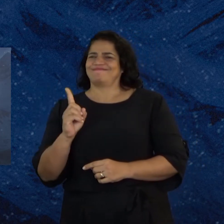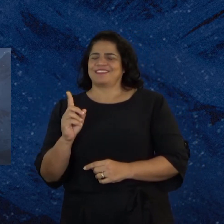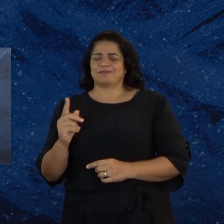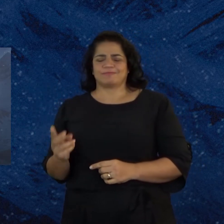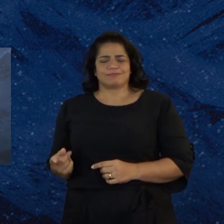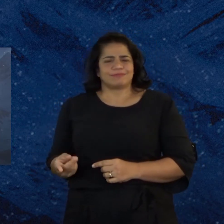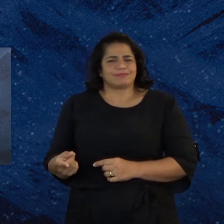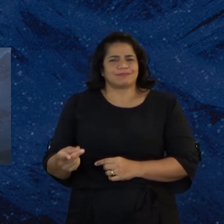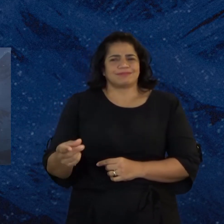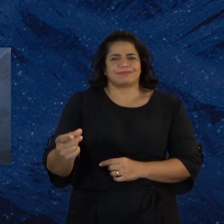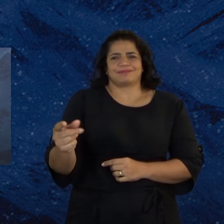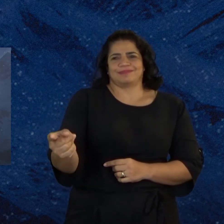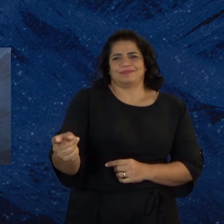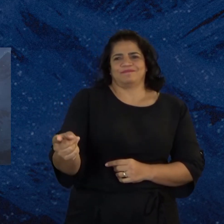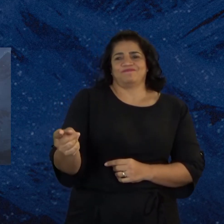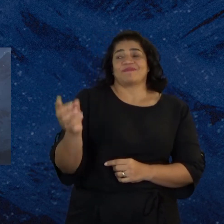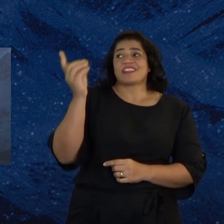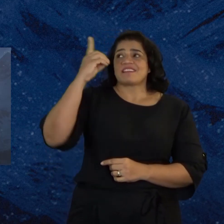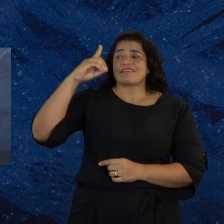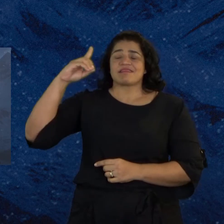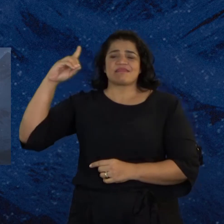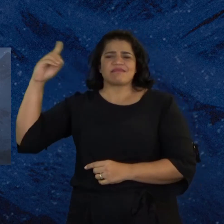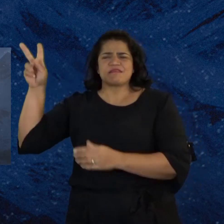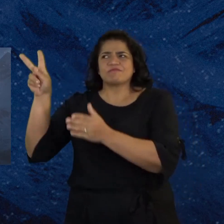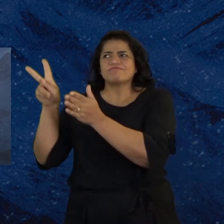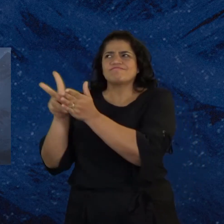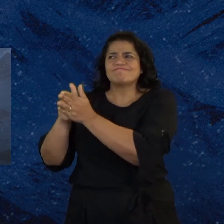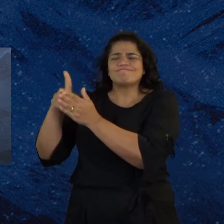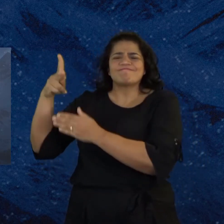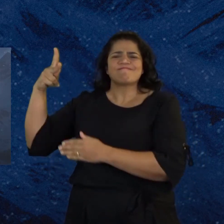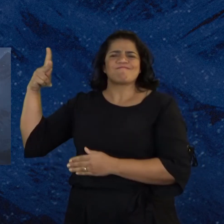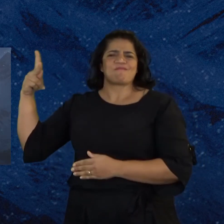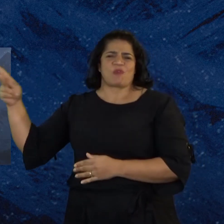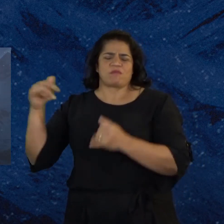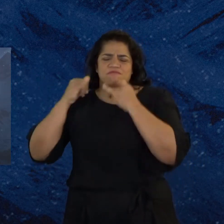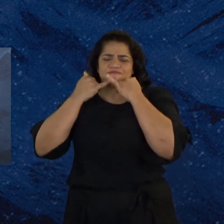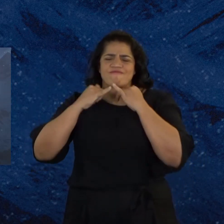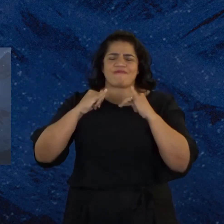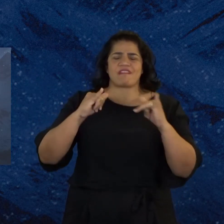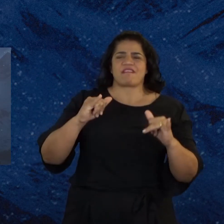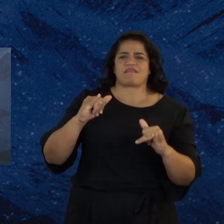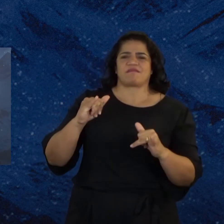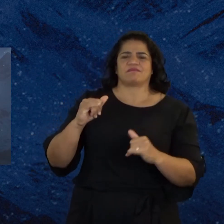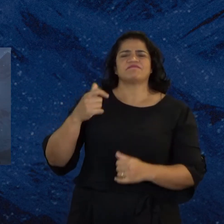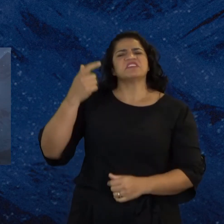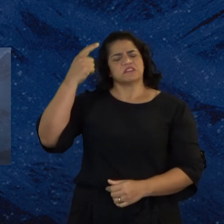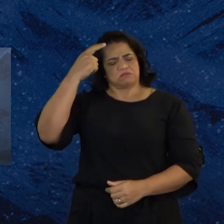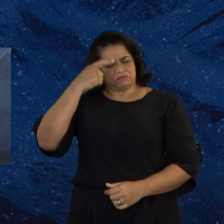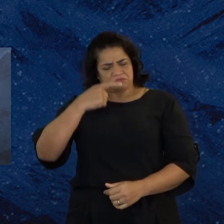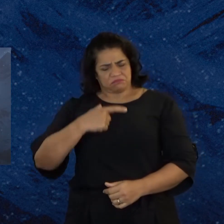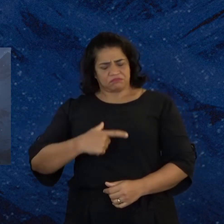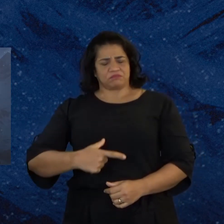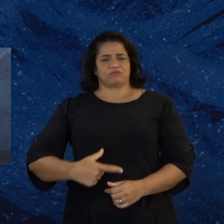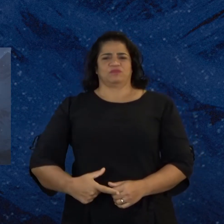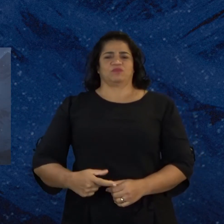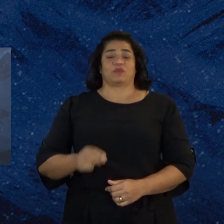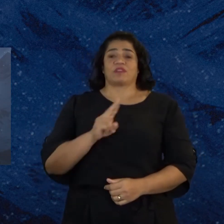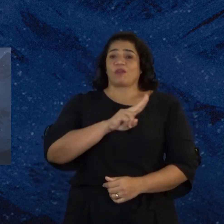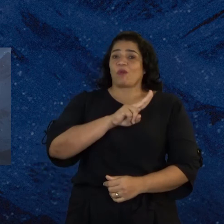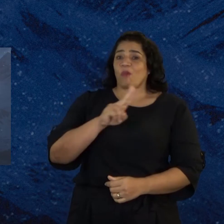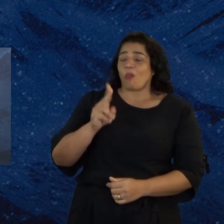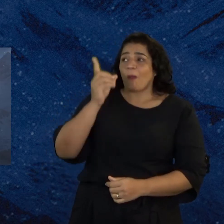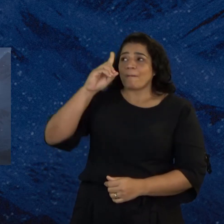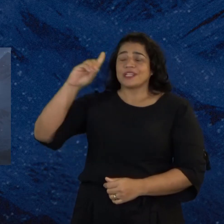mesmo disse: eu sou. O que você precisa, ele é. O nome dele é Eu